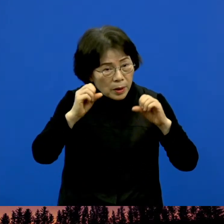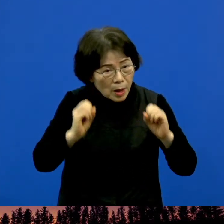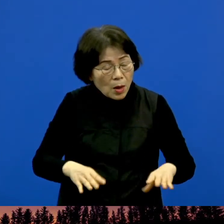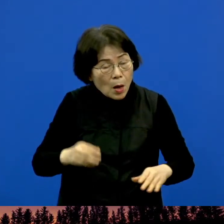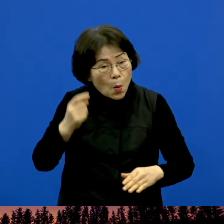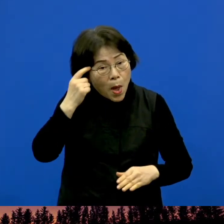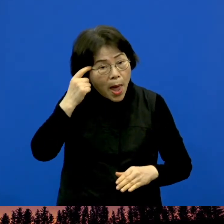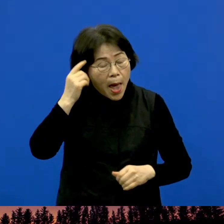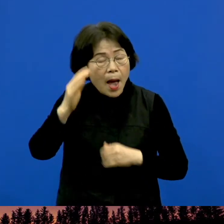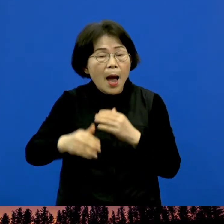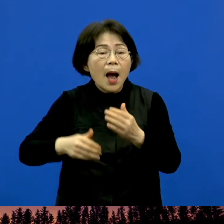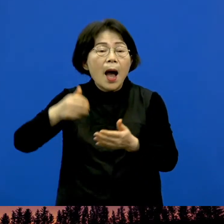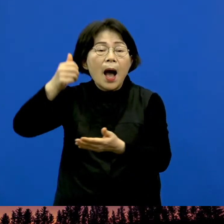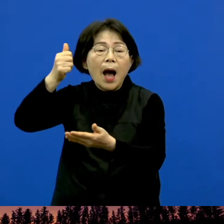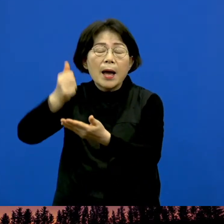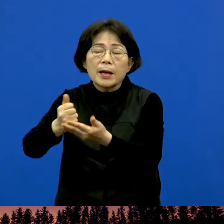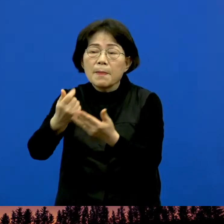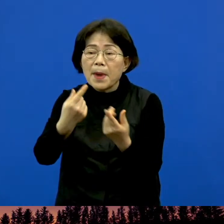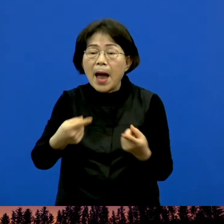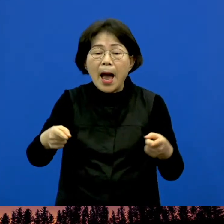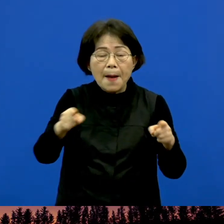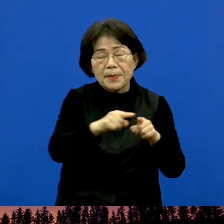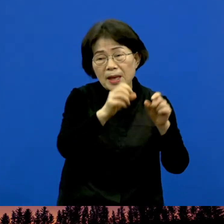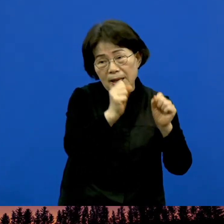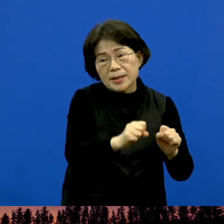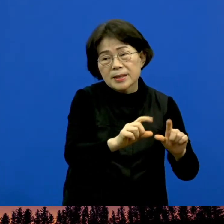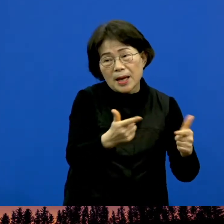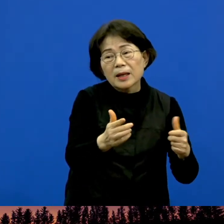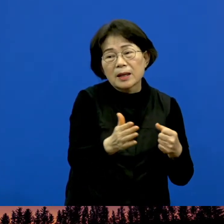하나님이 첫자리 하나님이 함께 해주지 아니하십니다.